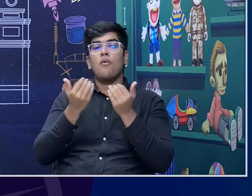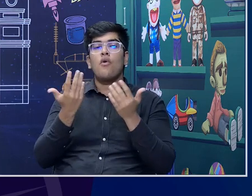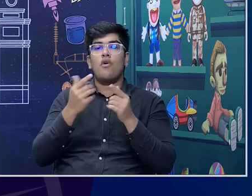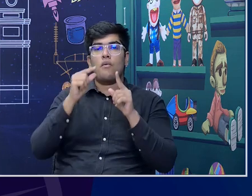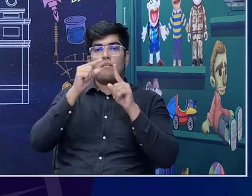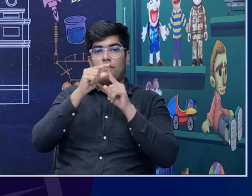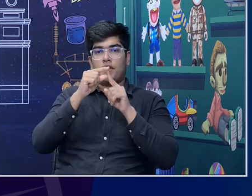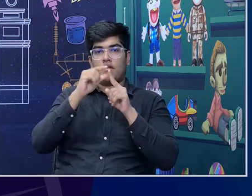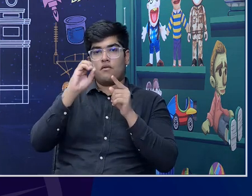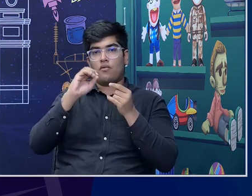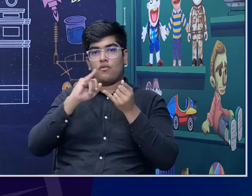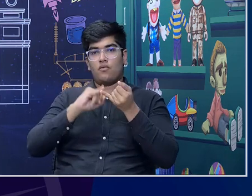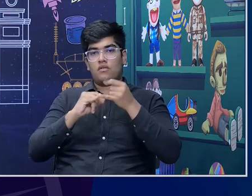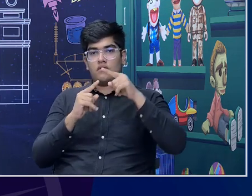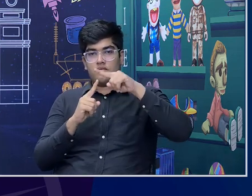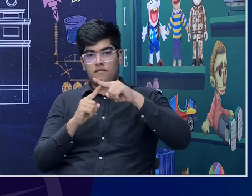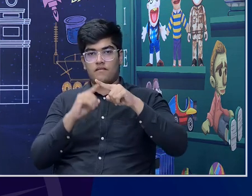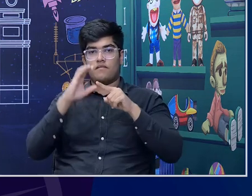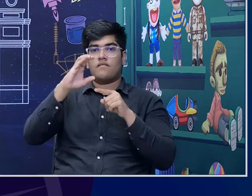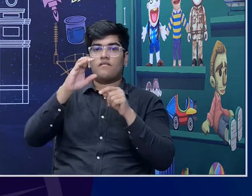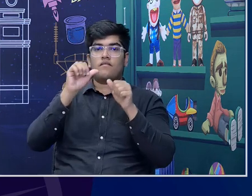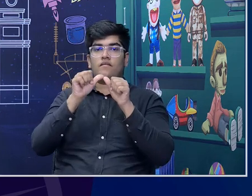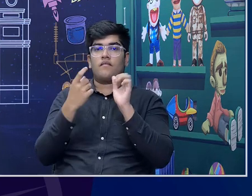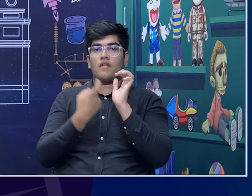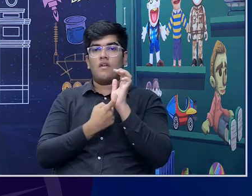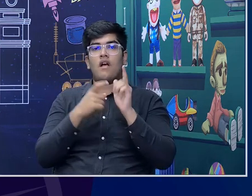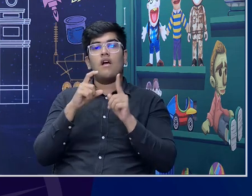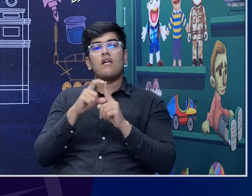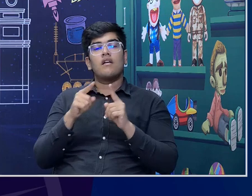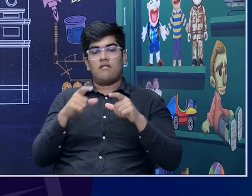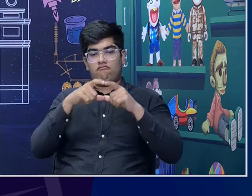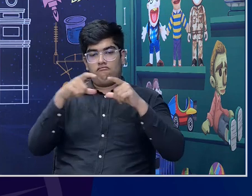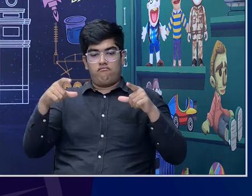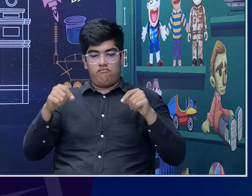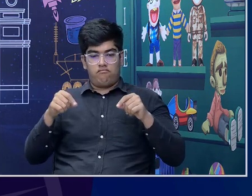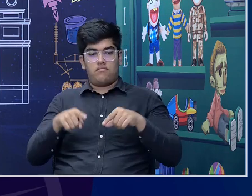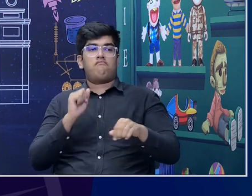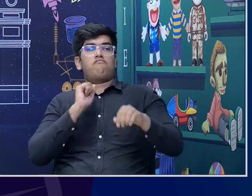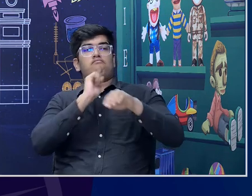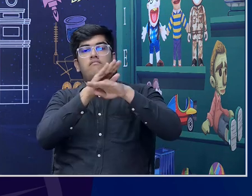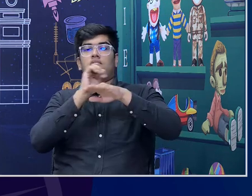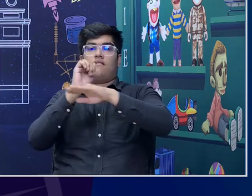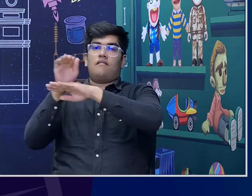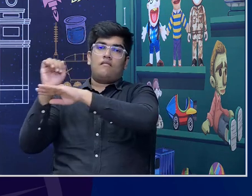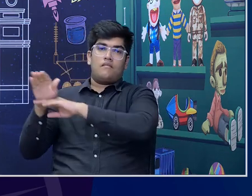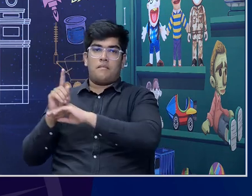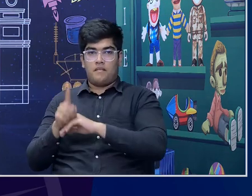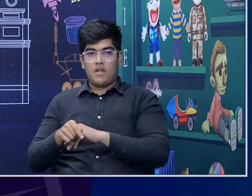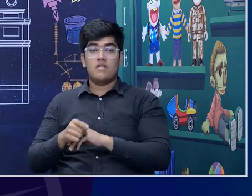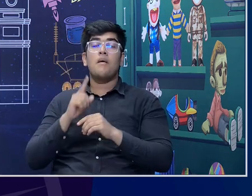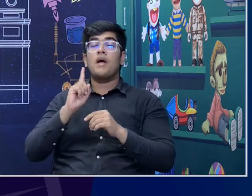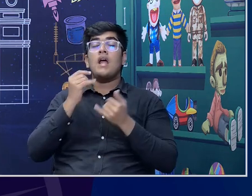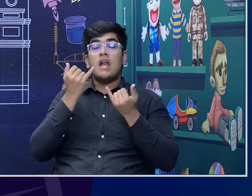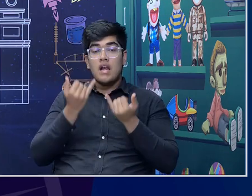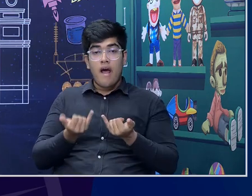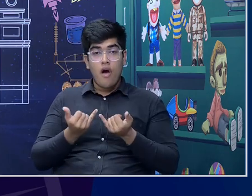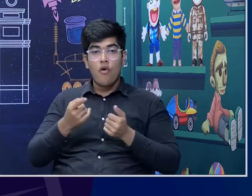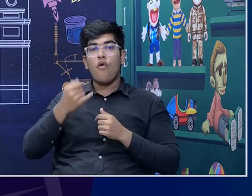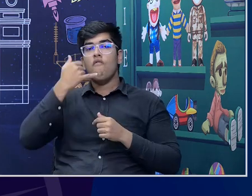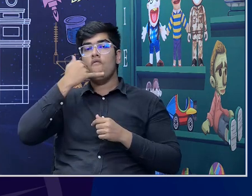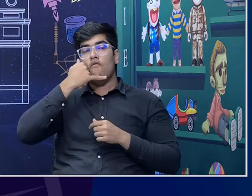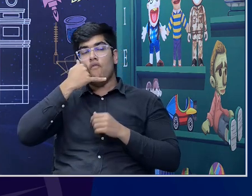थे, लेकिन अब हमारे पस क्या क्या सुविधा आ गई है, हमारे पास एमेल है, फोन है, और मनी ओर्डर, अब हमें मनी